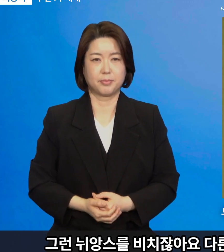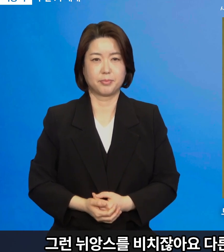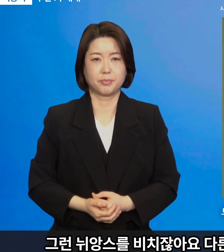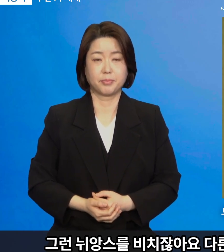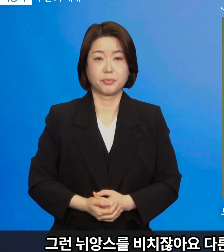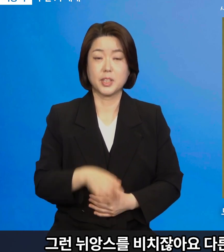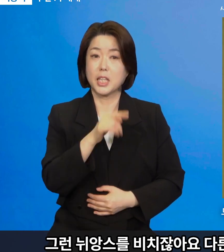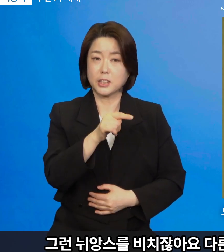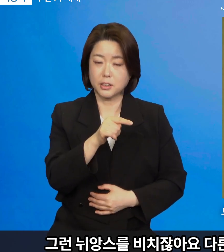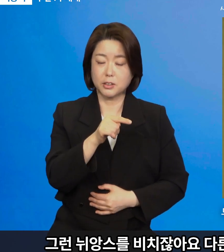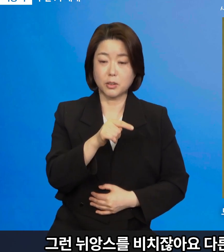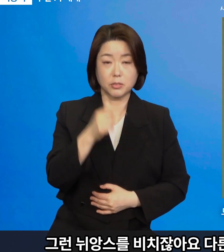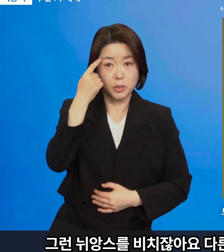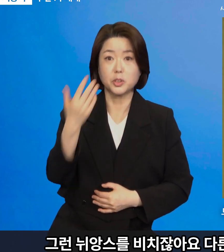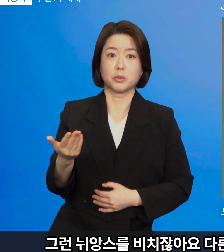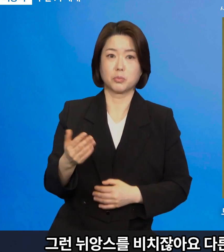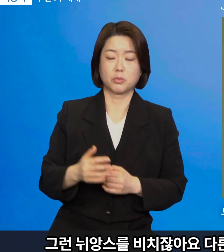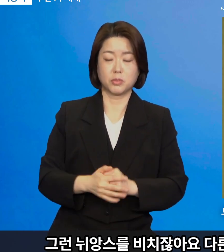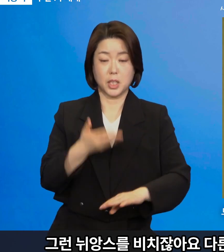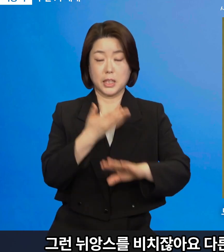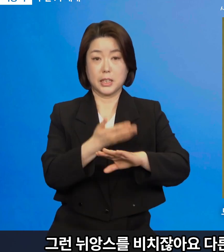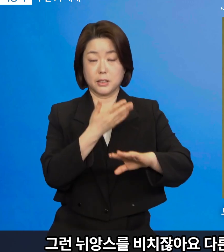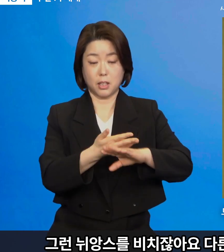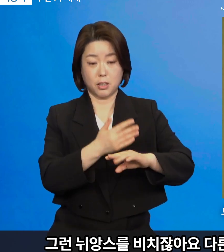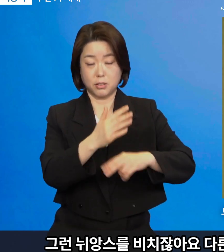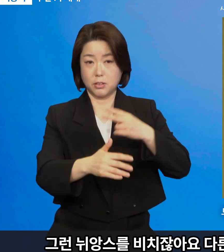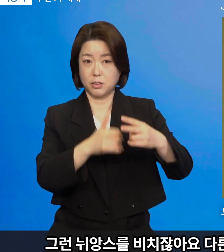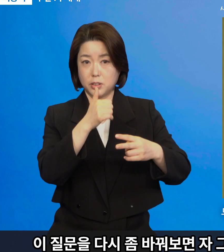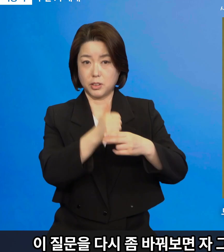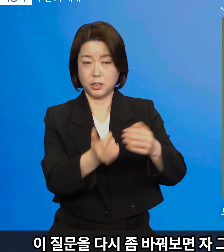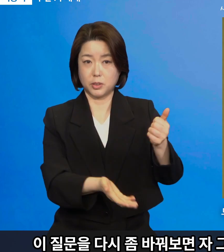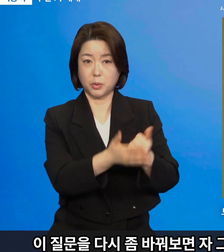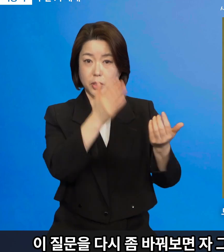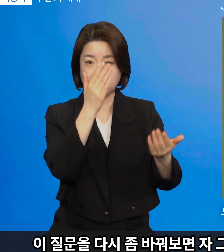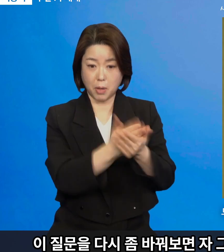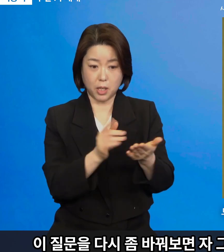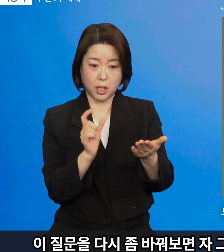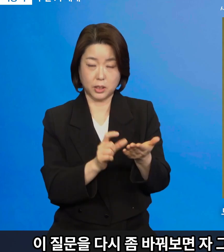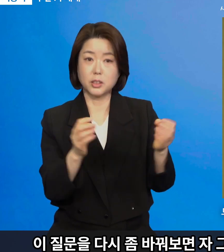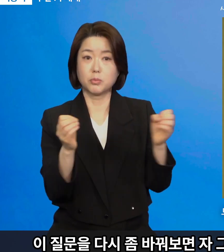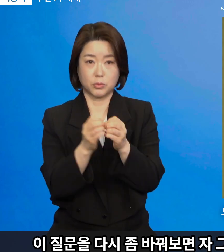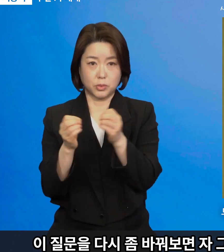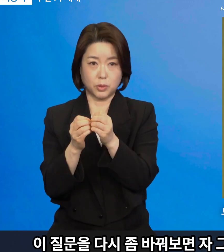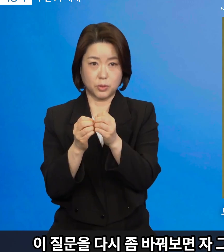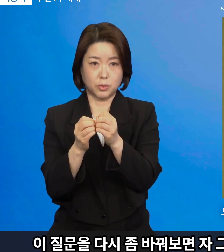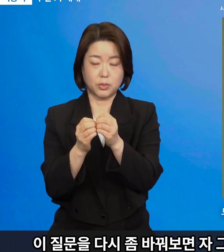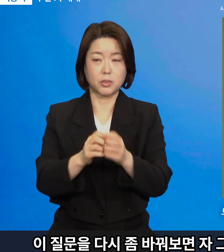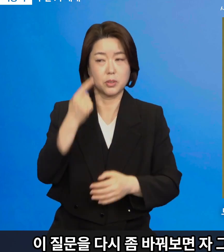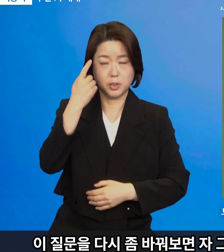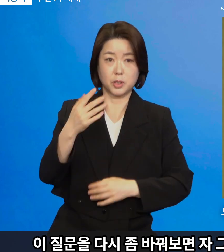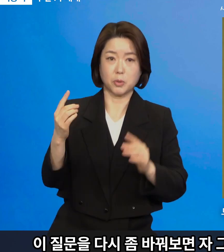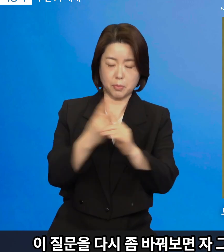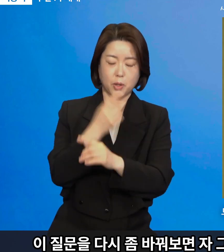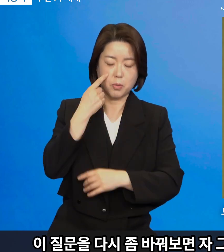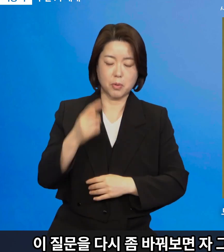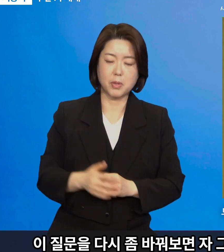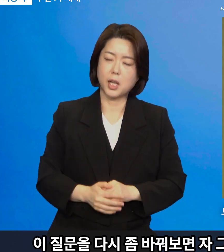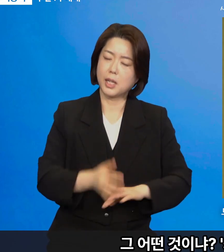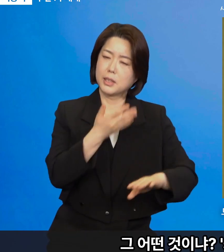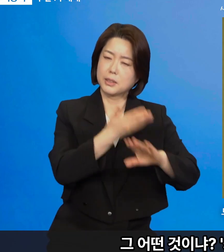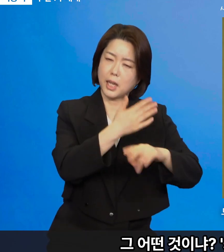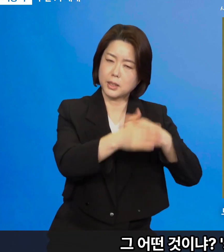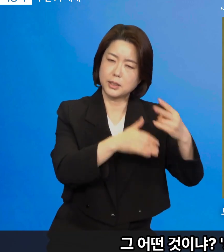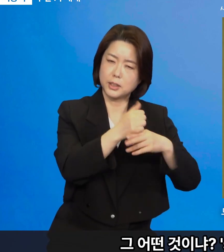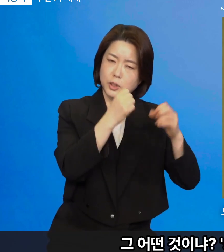그런 뉘앙스를 비치잖아요. 다른 신들 섬기지 말라고 했으니까. 이 질문 다시 좀 바꿔보면, 자, 그러면 다른 신들은 정말